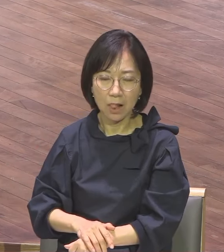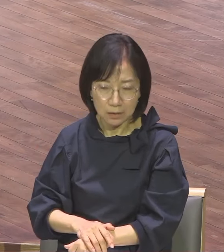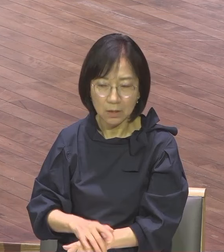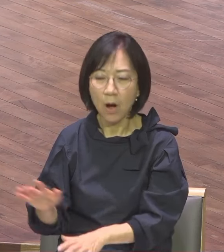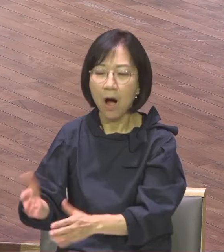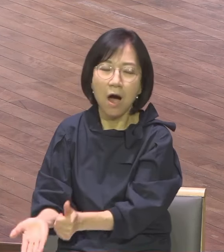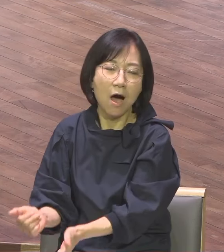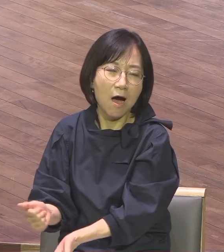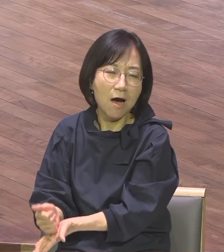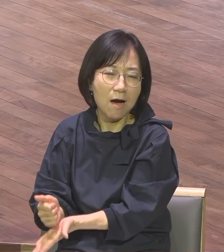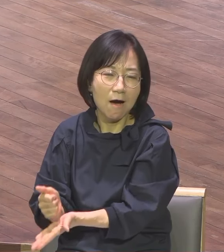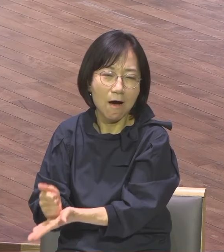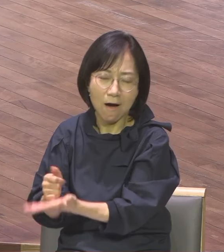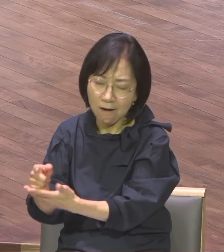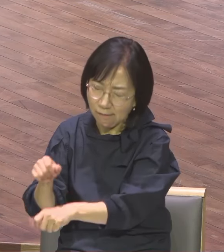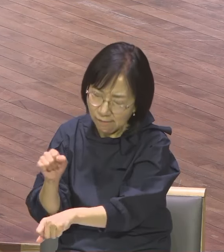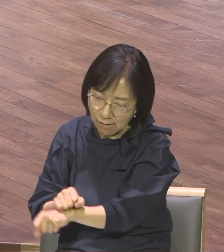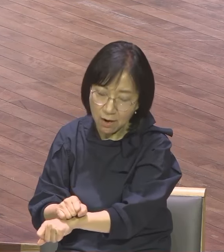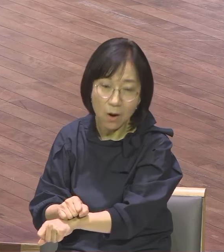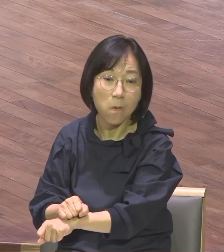돼.